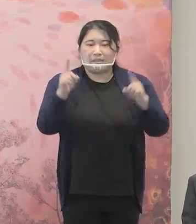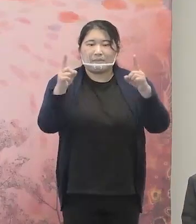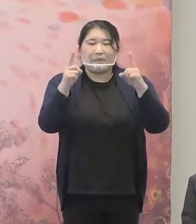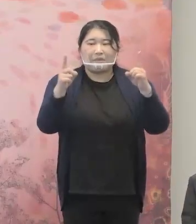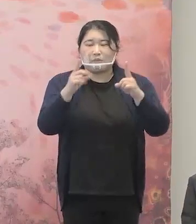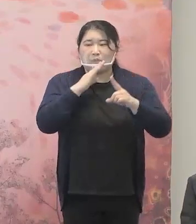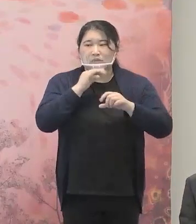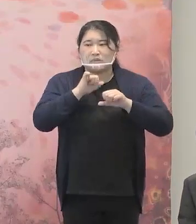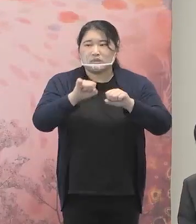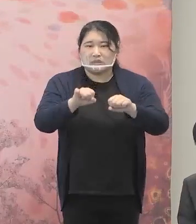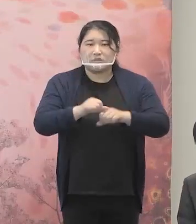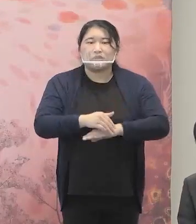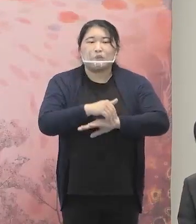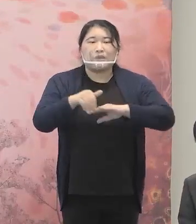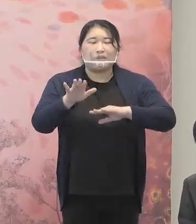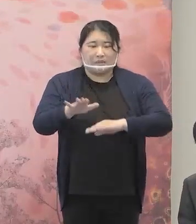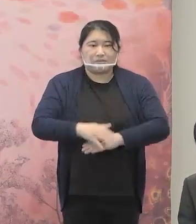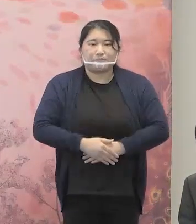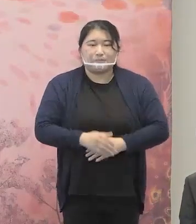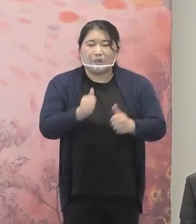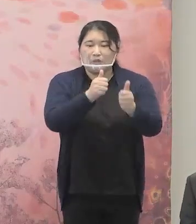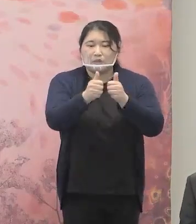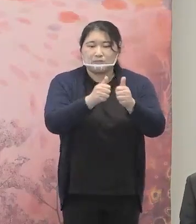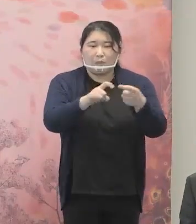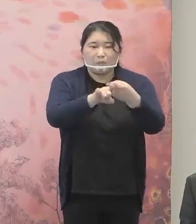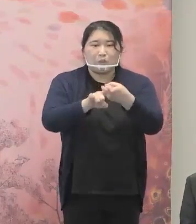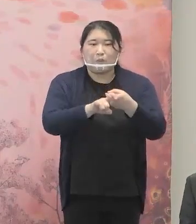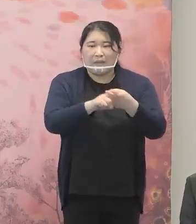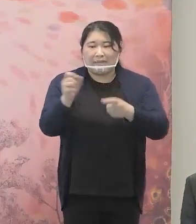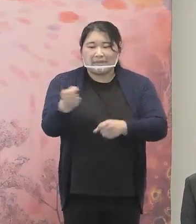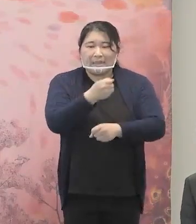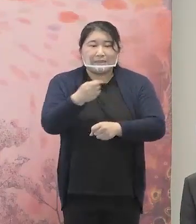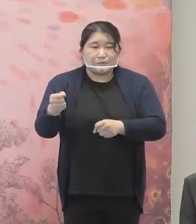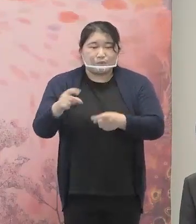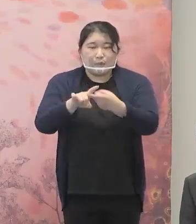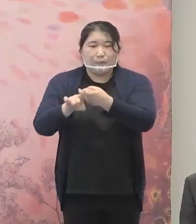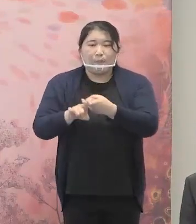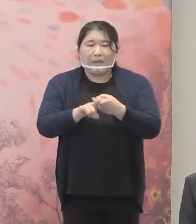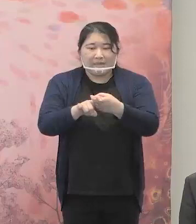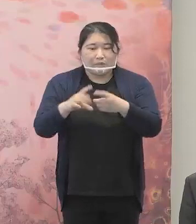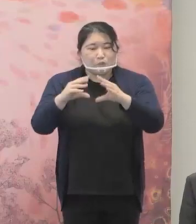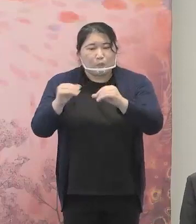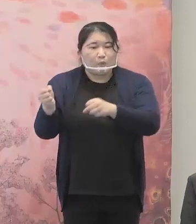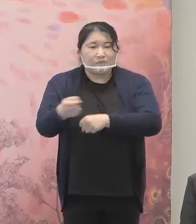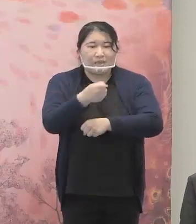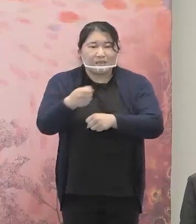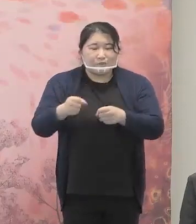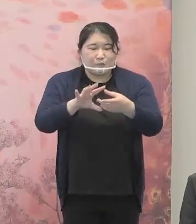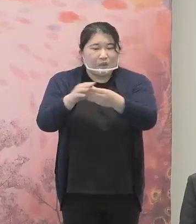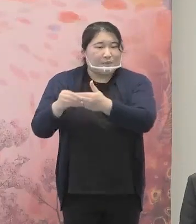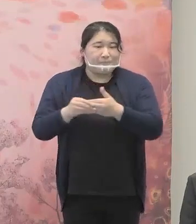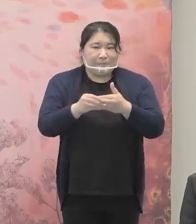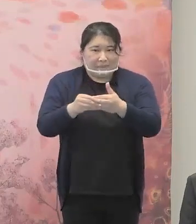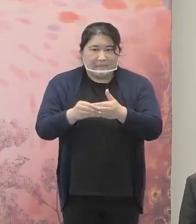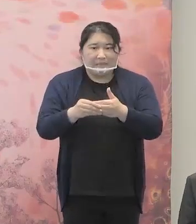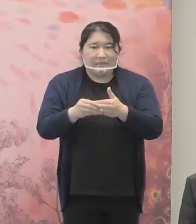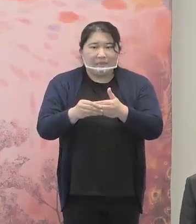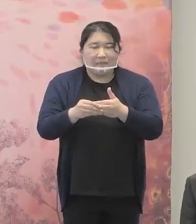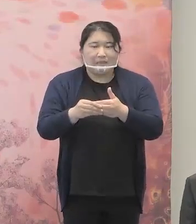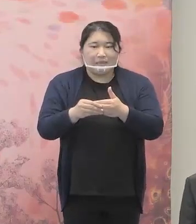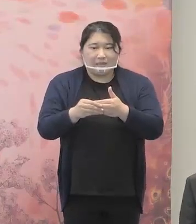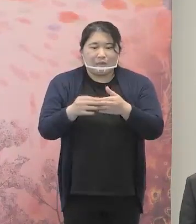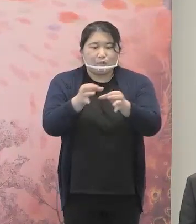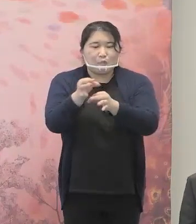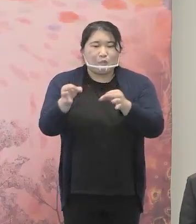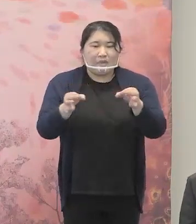開催いたします。市のスポーツ協会、またテニス協会、ソフトテニス連盟の皆様、そして運営者の